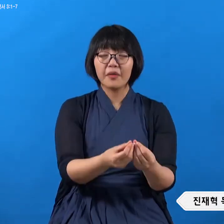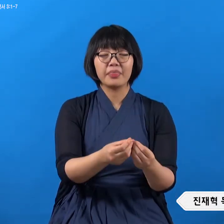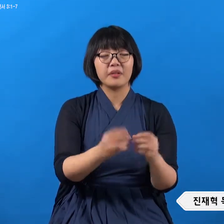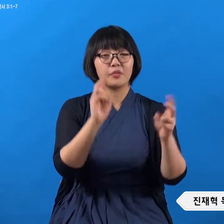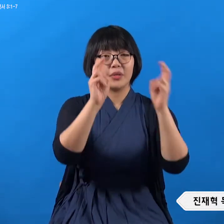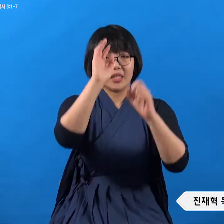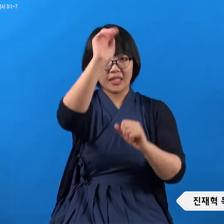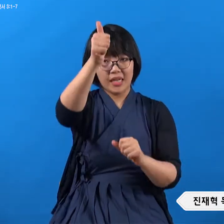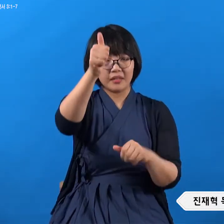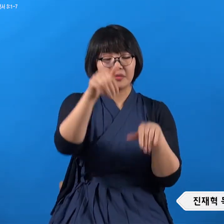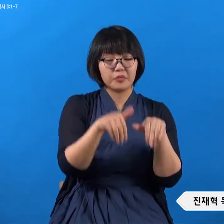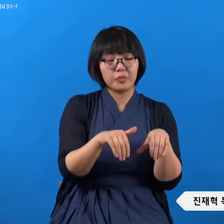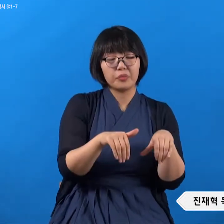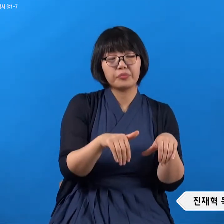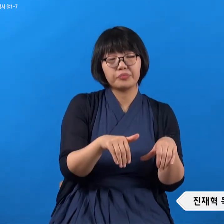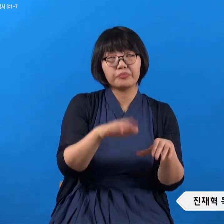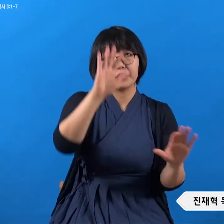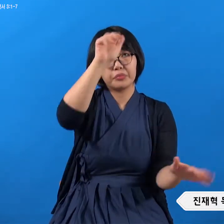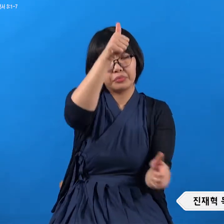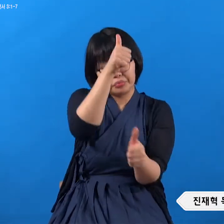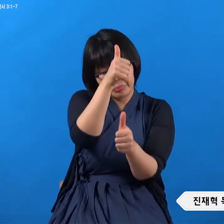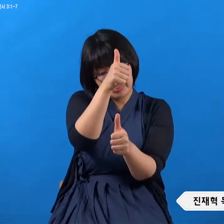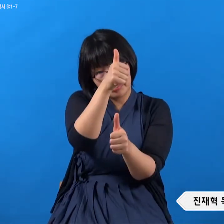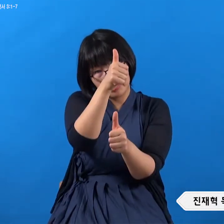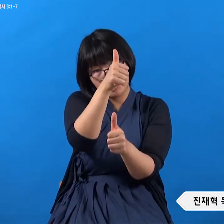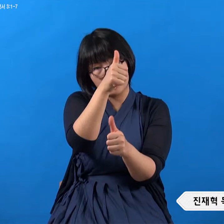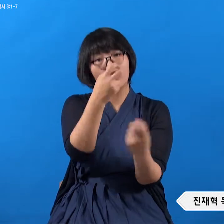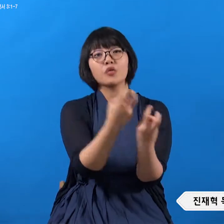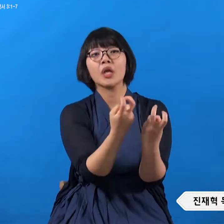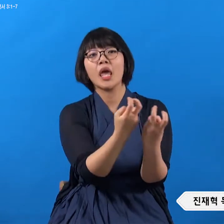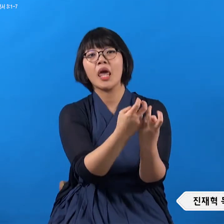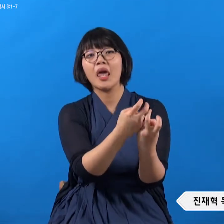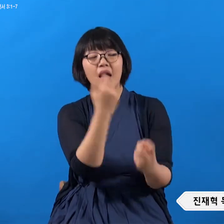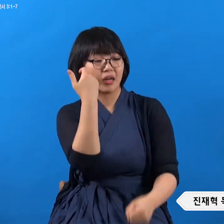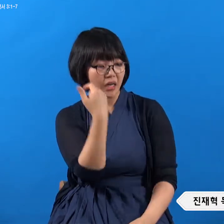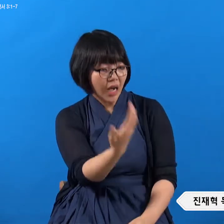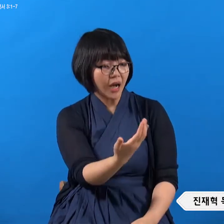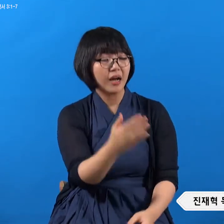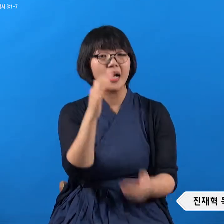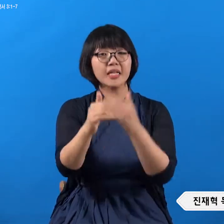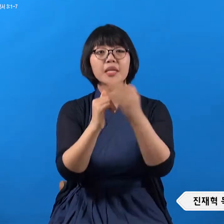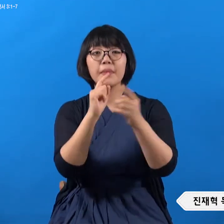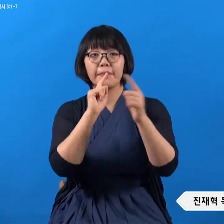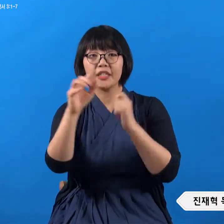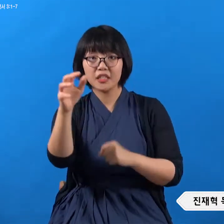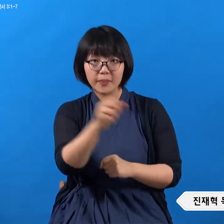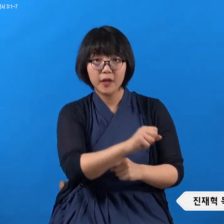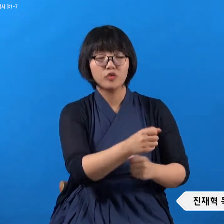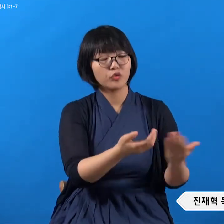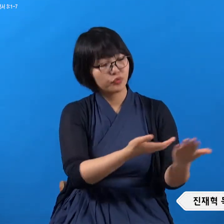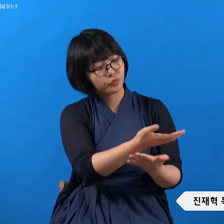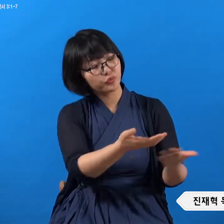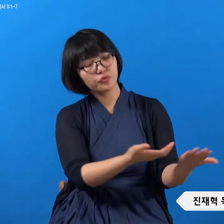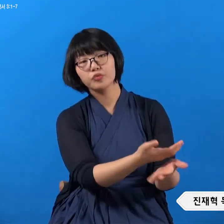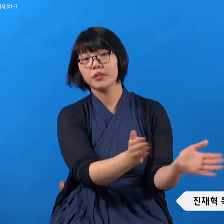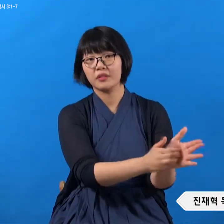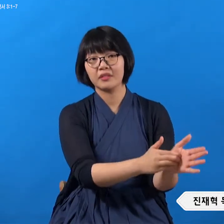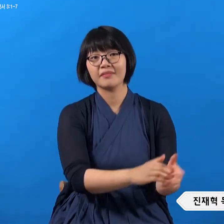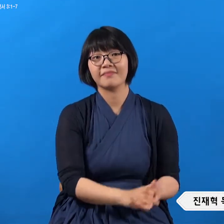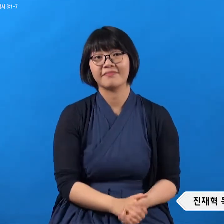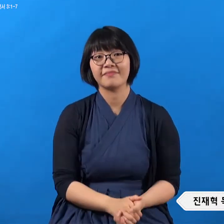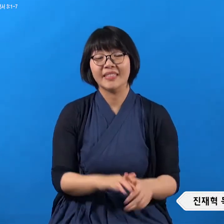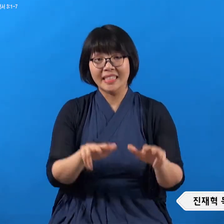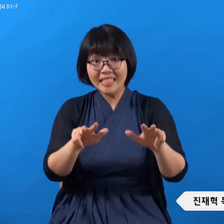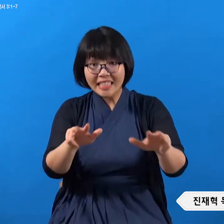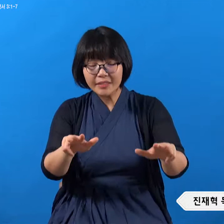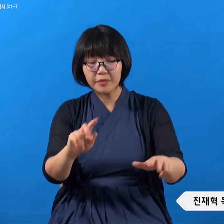고용주로를 향해서 고용인들이 어떻게 순복해야 할 것인가 하나님의 말씀을 같이 나누어